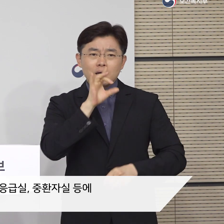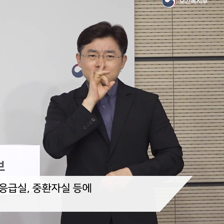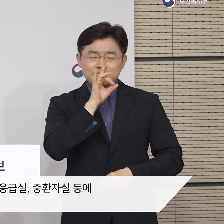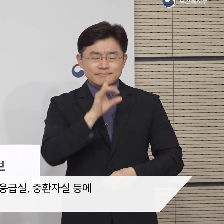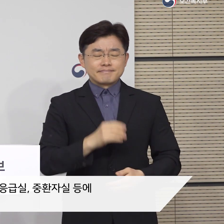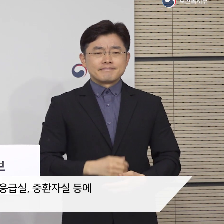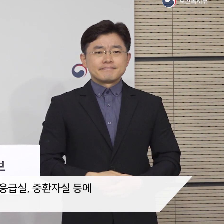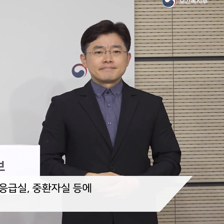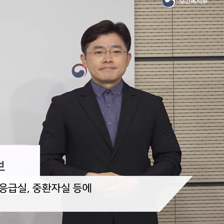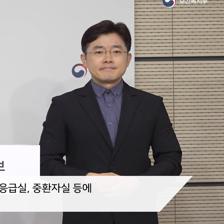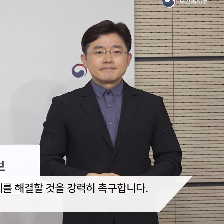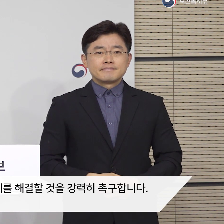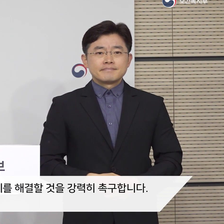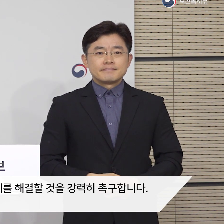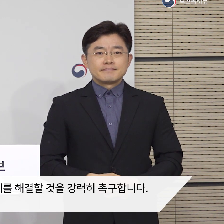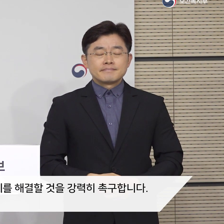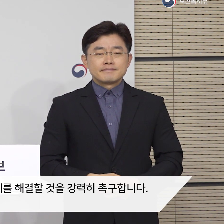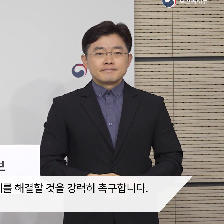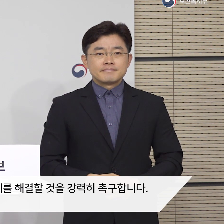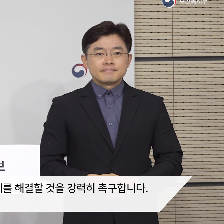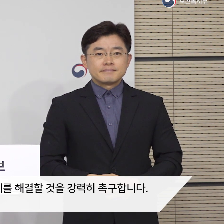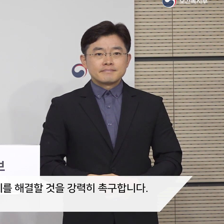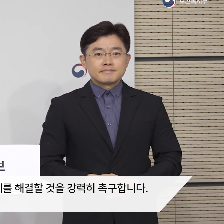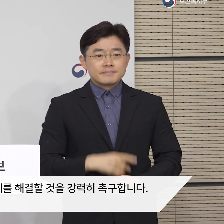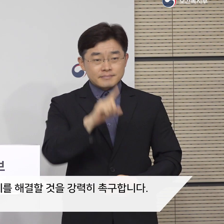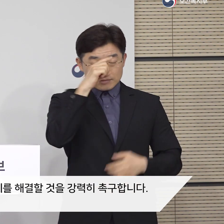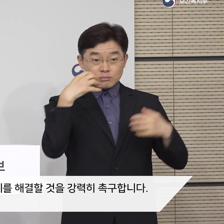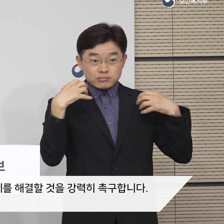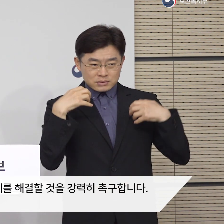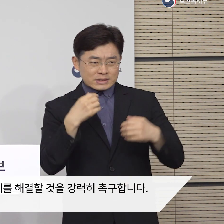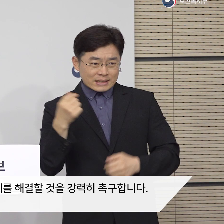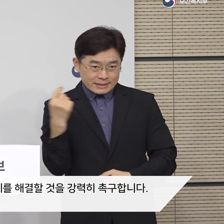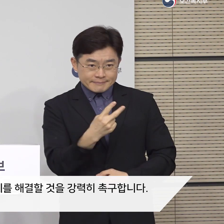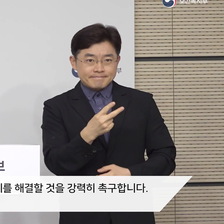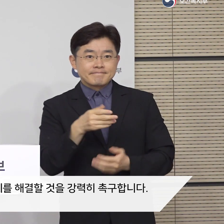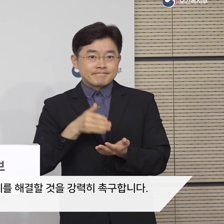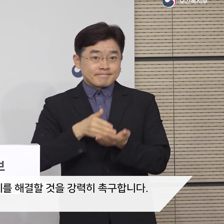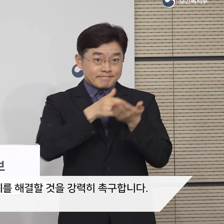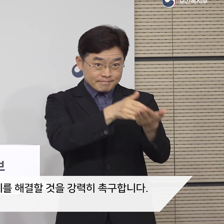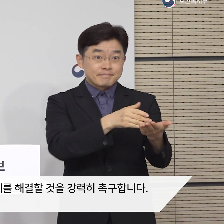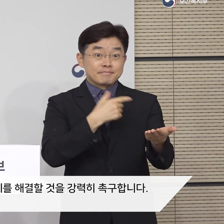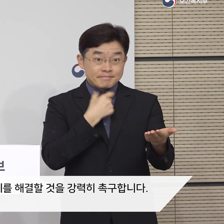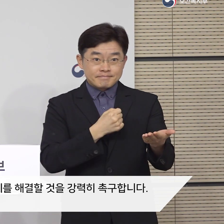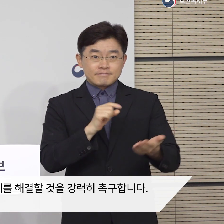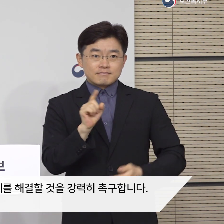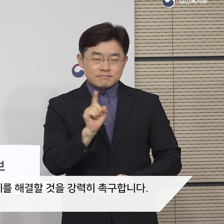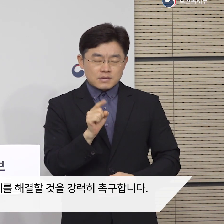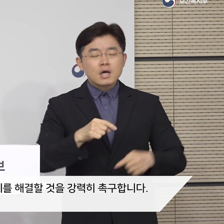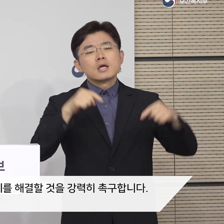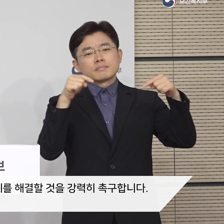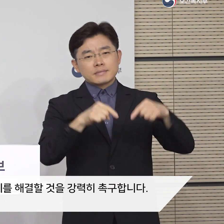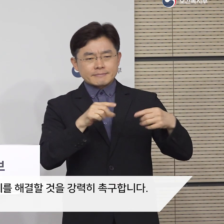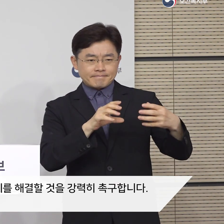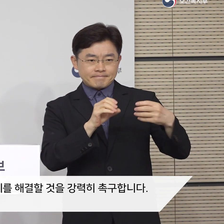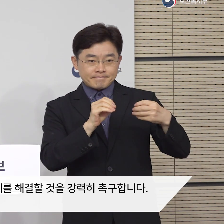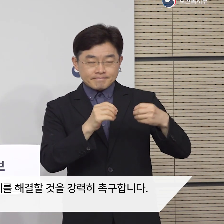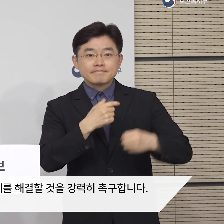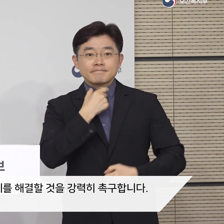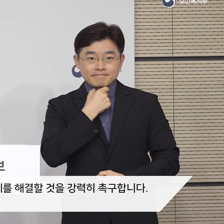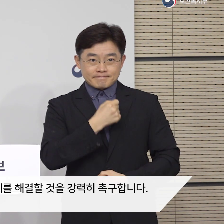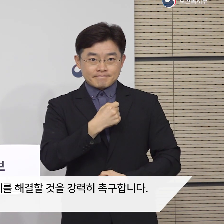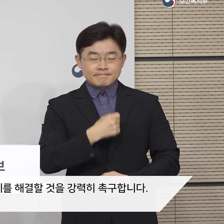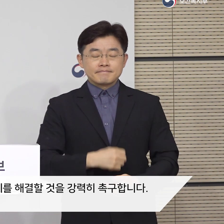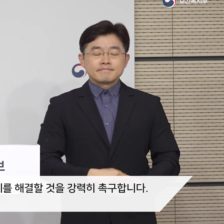것입니다. 정부는 의사협회에 다시 한번 대화로 문제를 해결할 것을